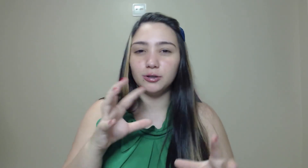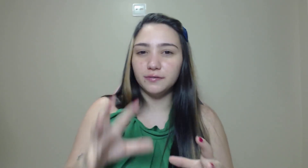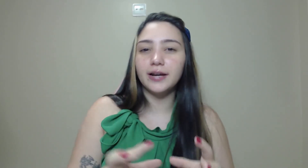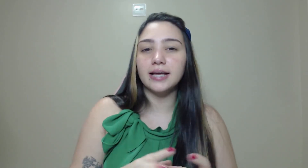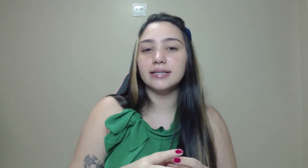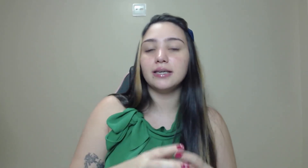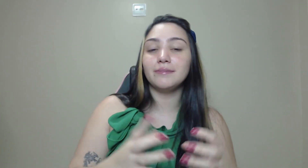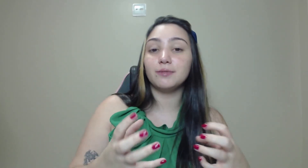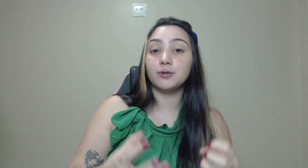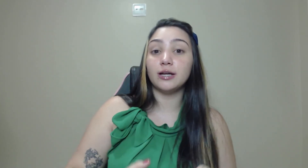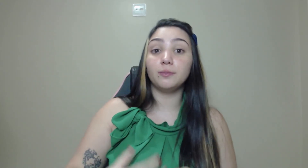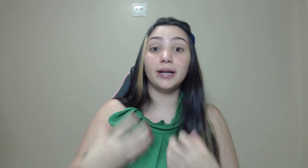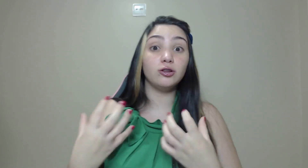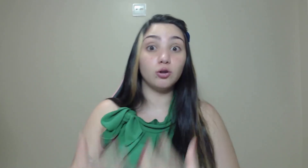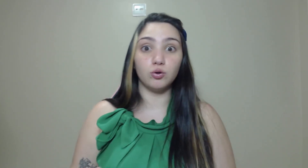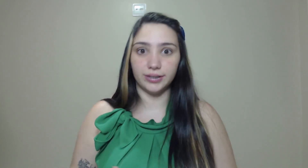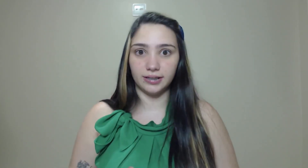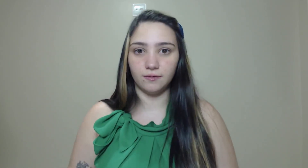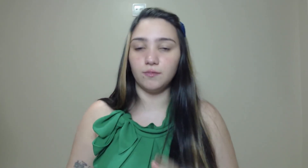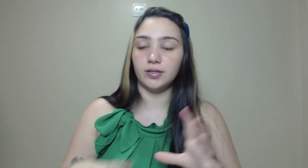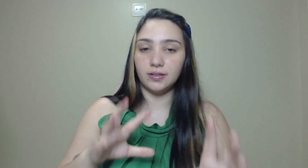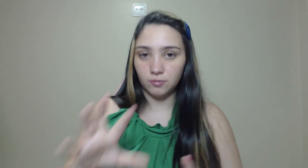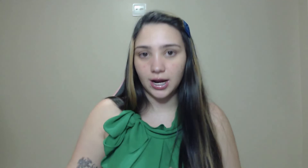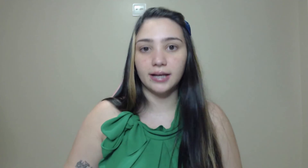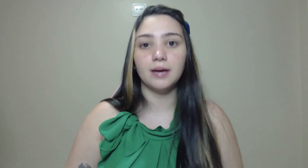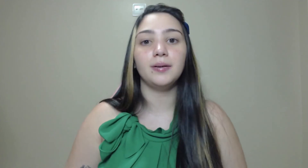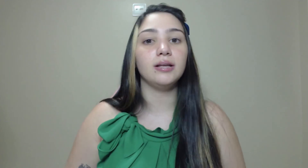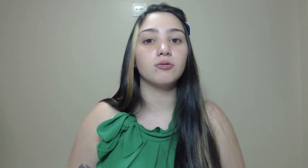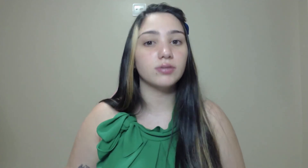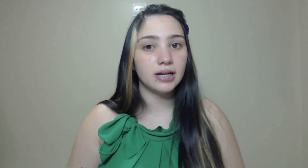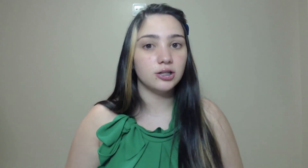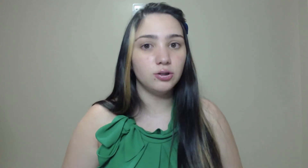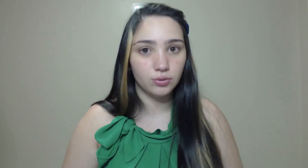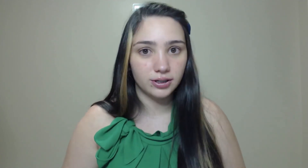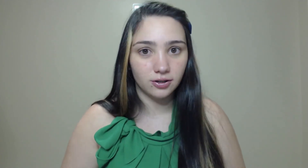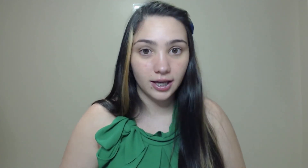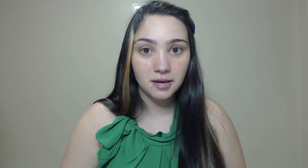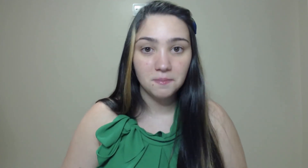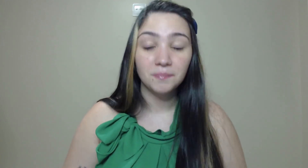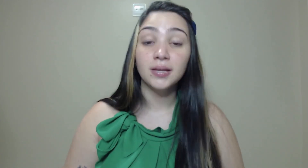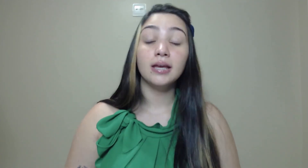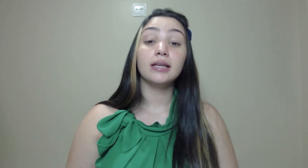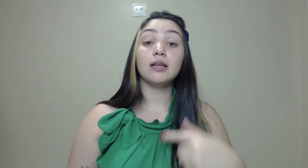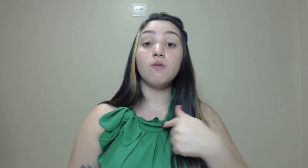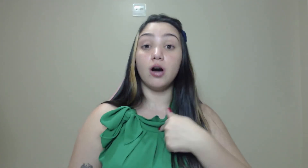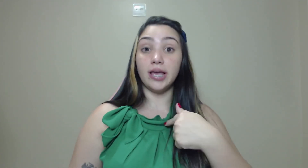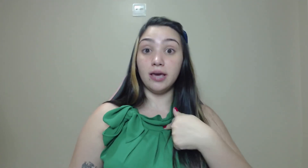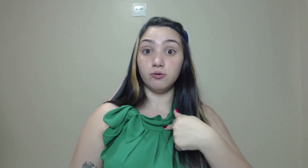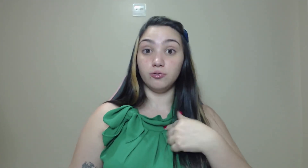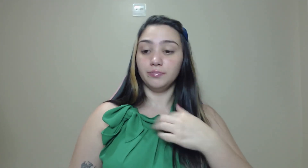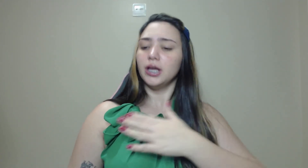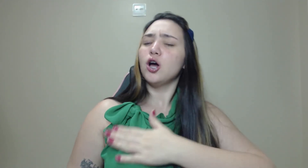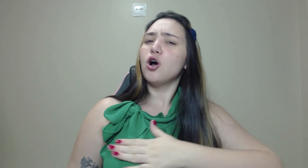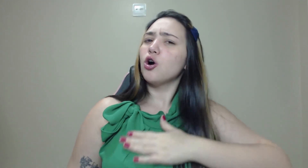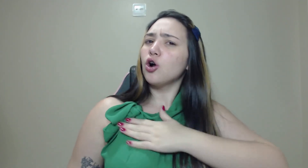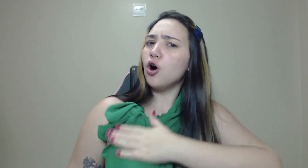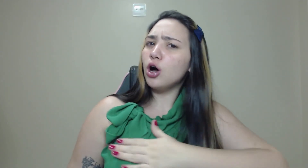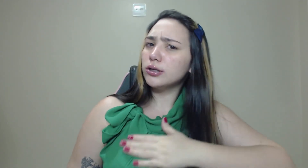frase aqui mais puxado para doces. Vocês vão já aqui aprender alguns sinais de doces, ok? Então, ó, eu gosto